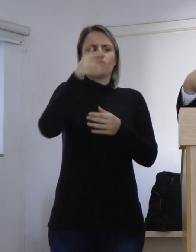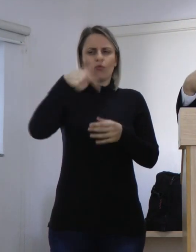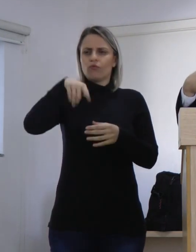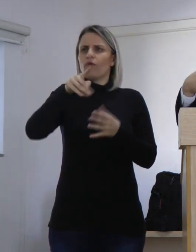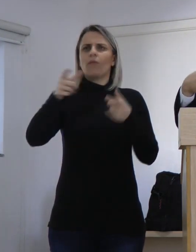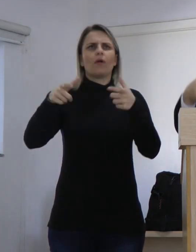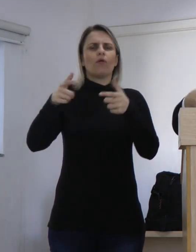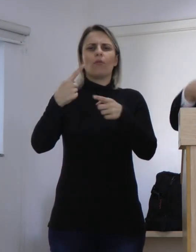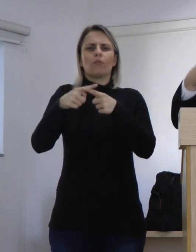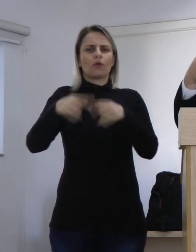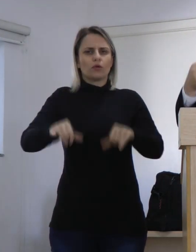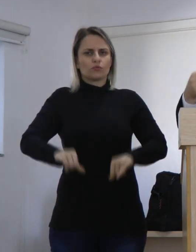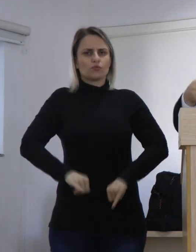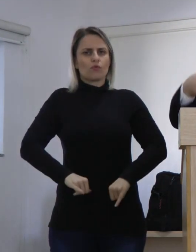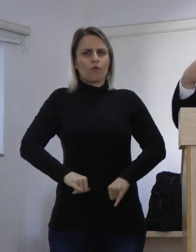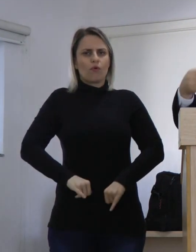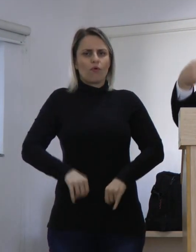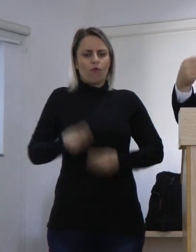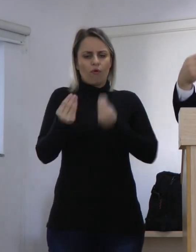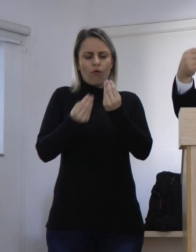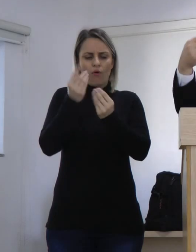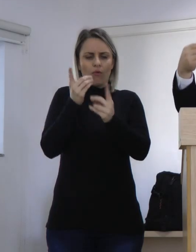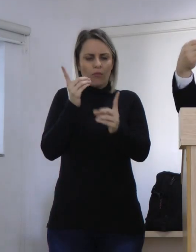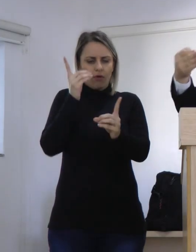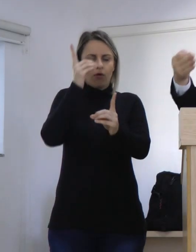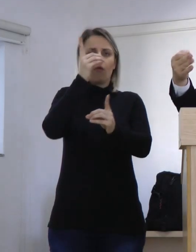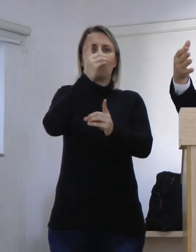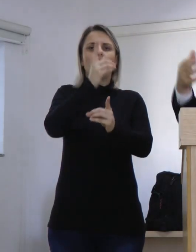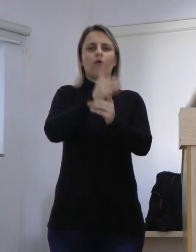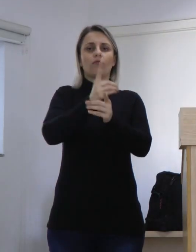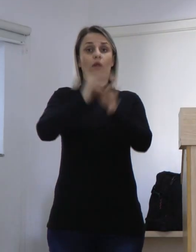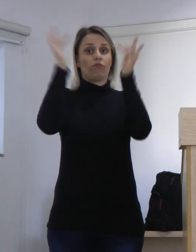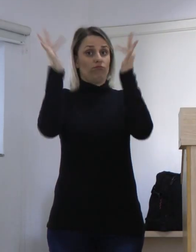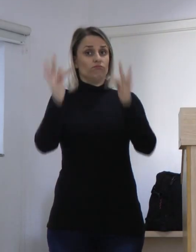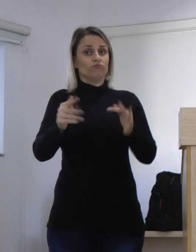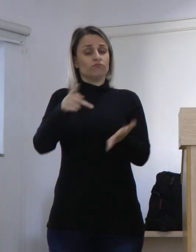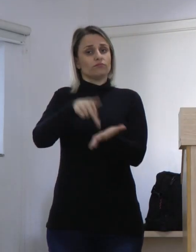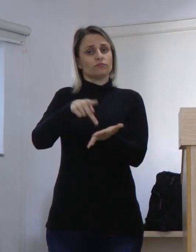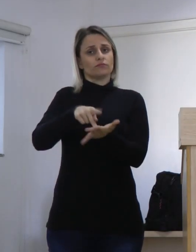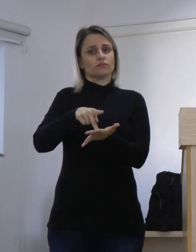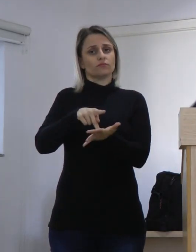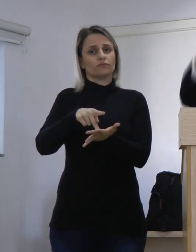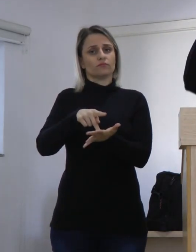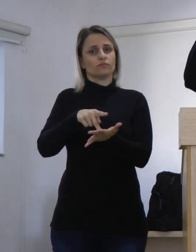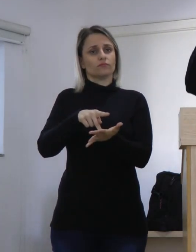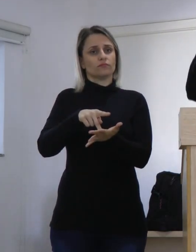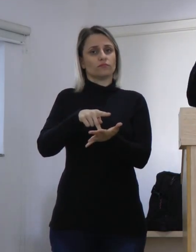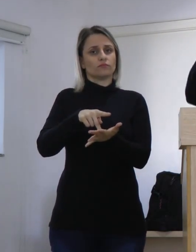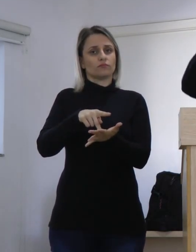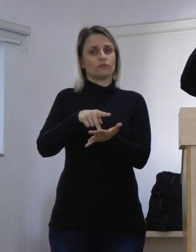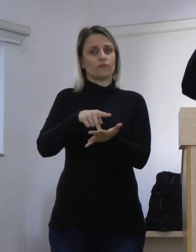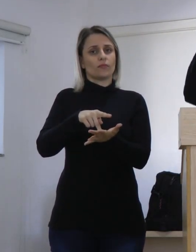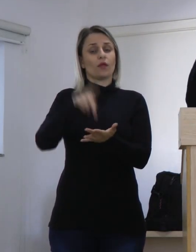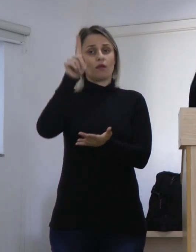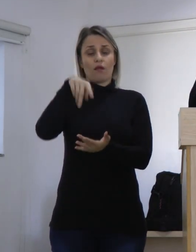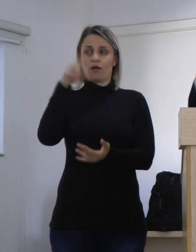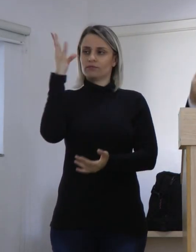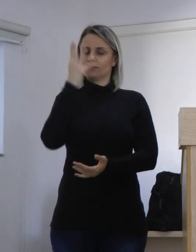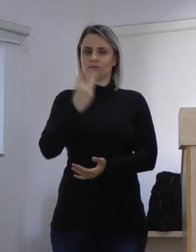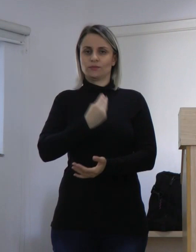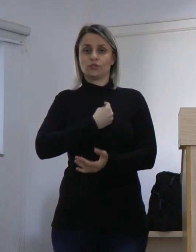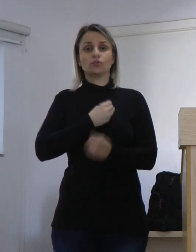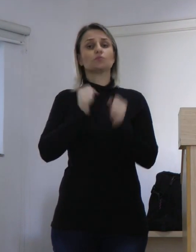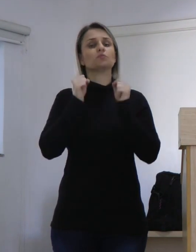sofremos? Como encontrar a alegria, a felicidade real? Que a doutrina espírita pode